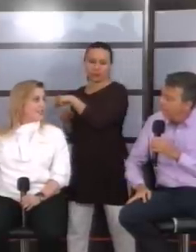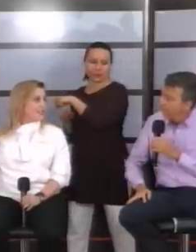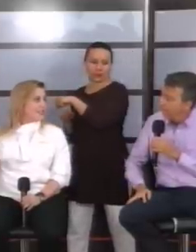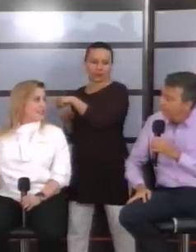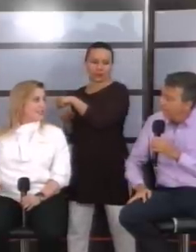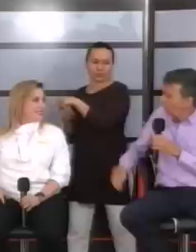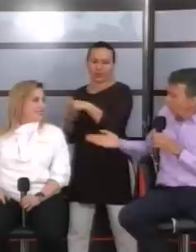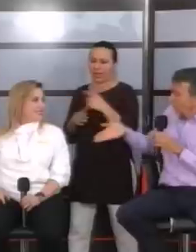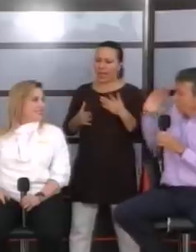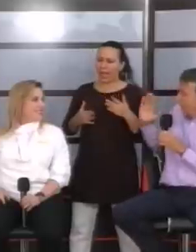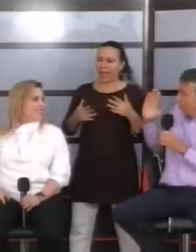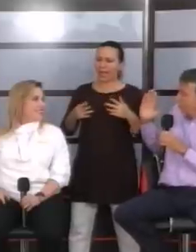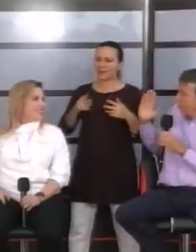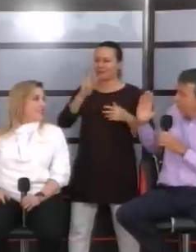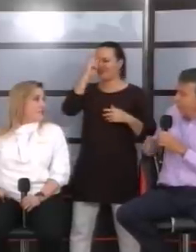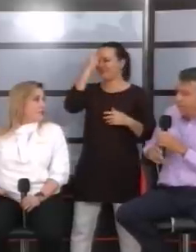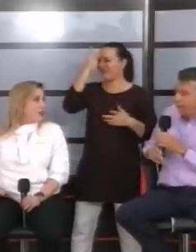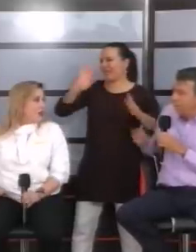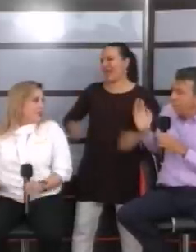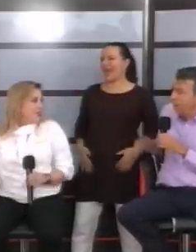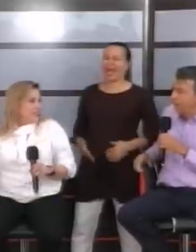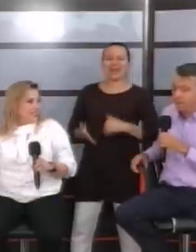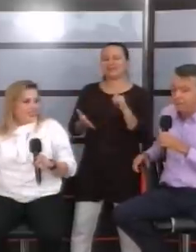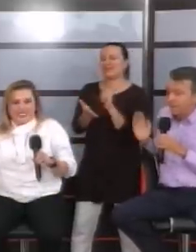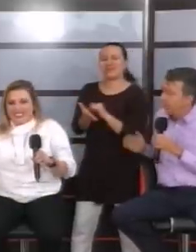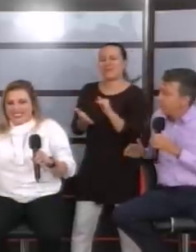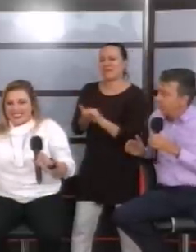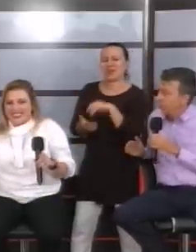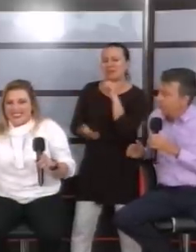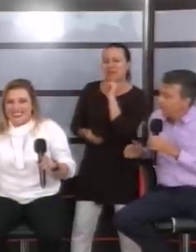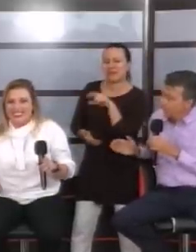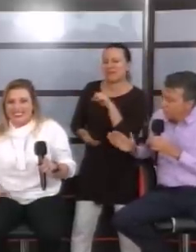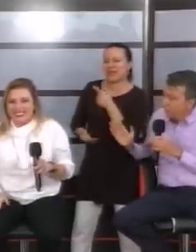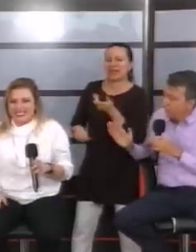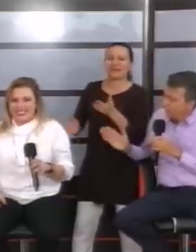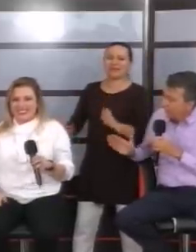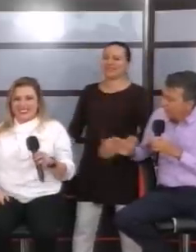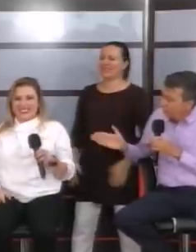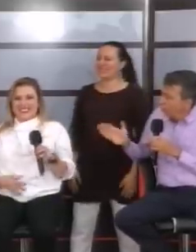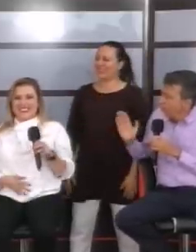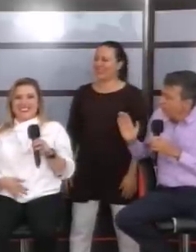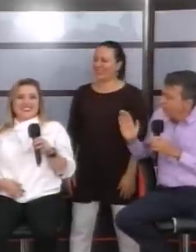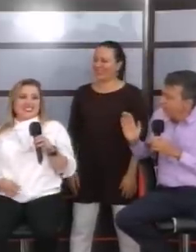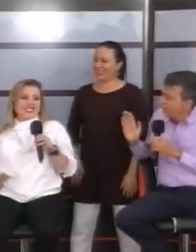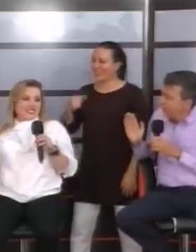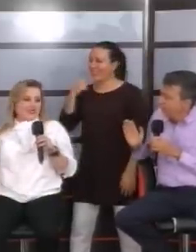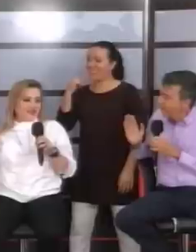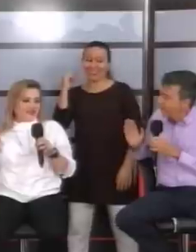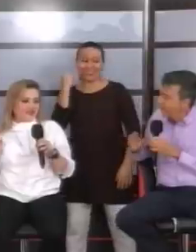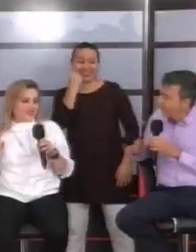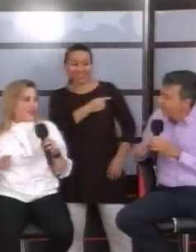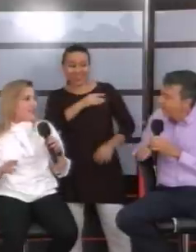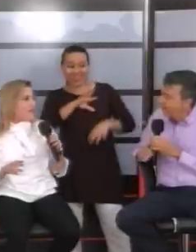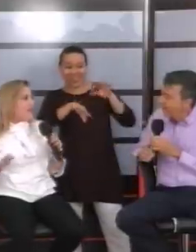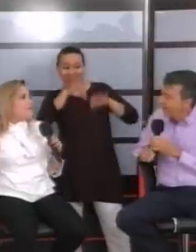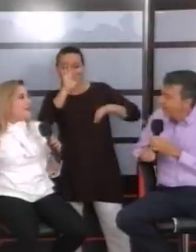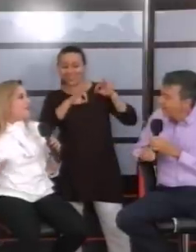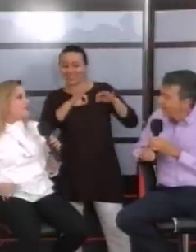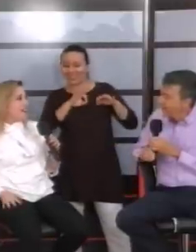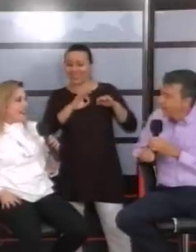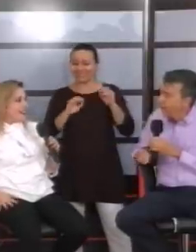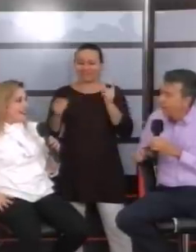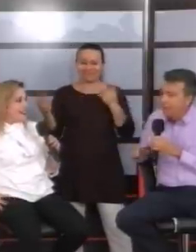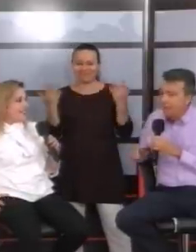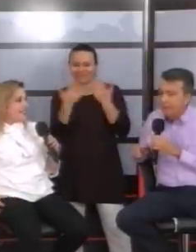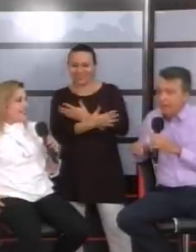Carolina. Saca. Ah, bueno, también se la hago. La misma. Carlos Alfredo, que el día de elecciones esa fijación no lo lleva. Cuénteme la